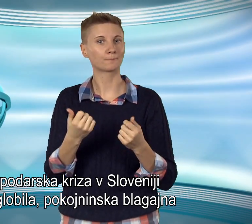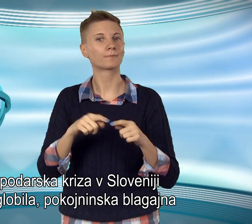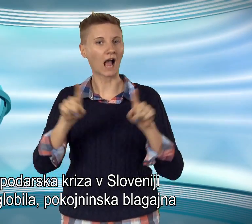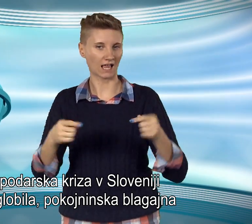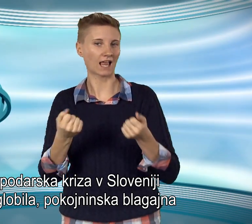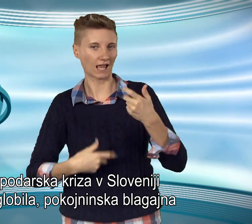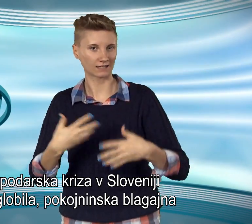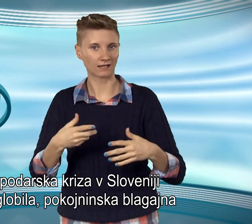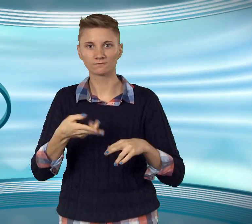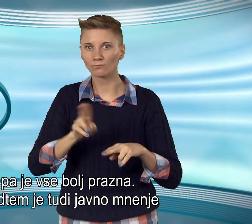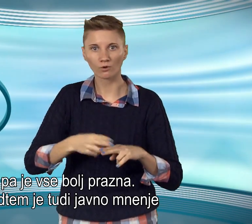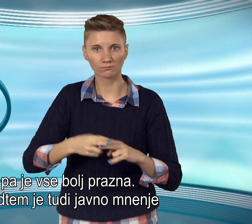praznila.